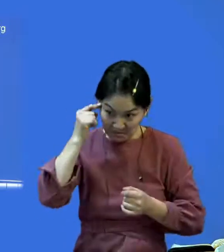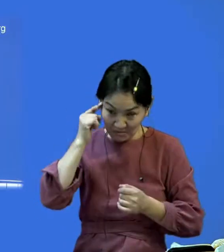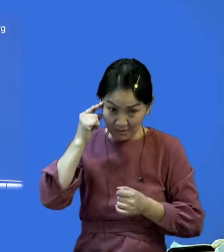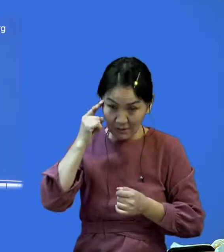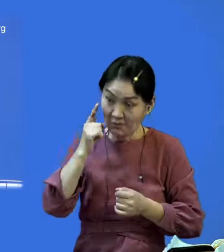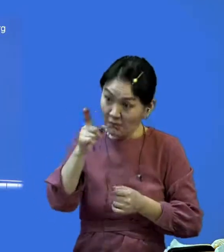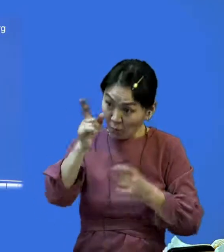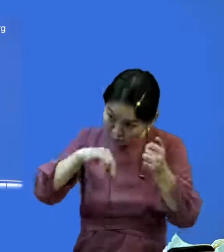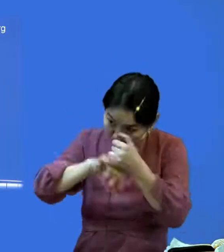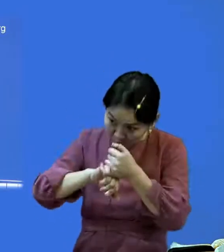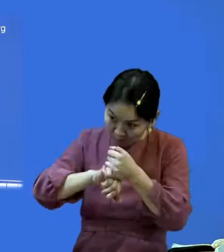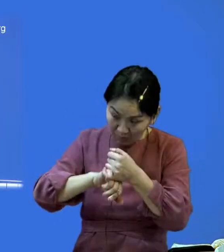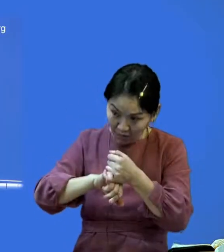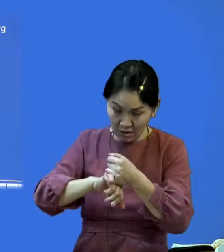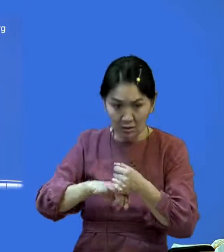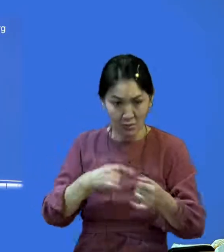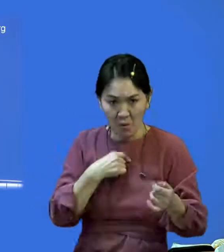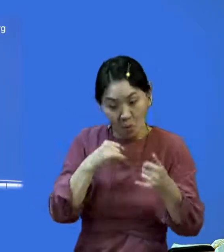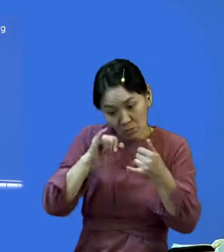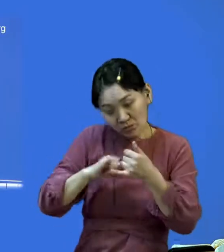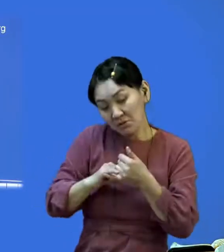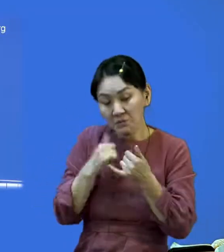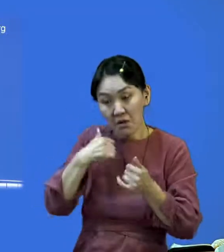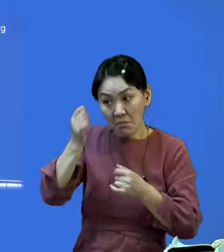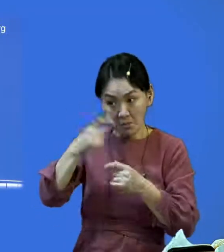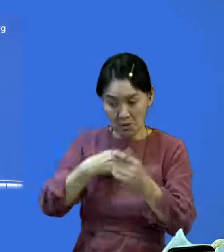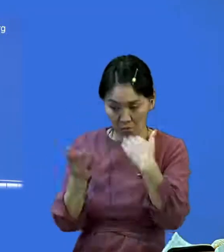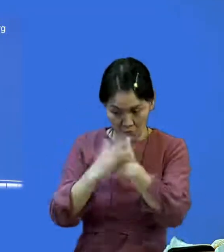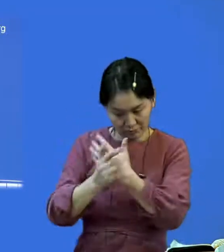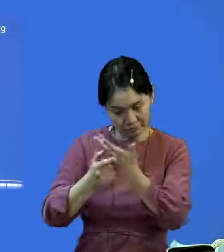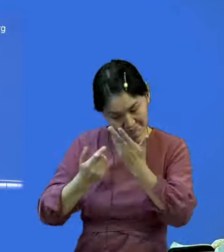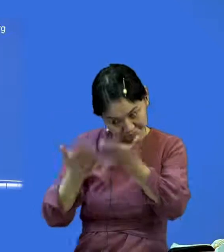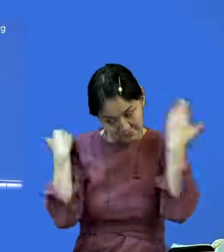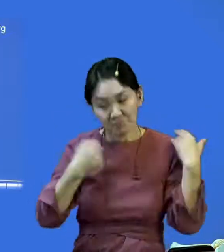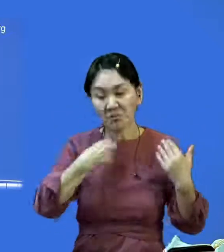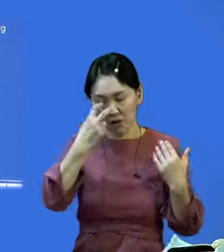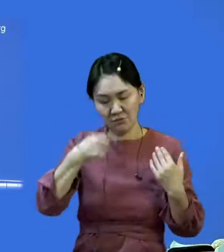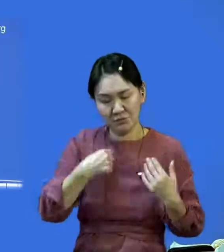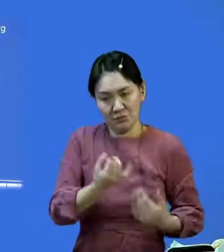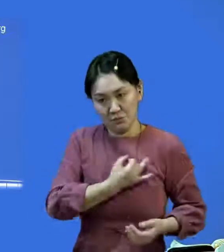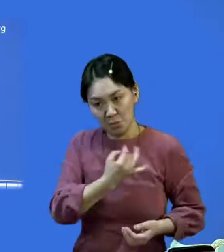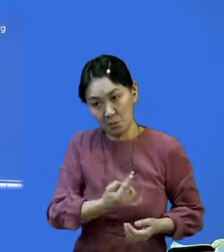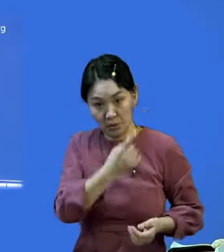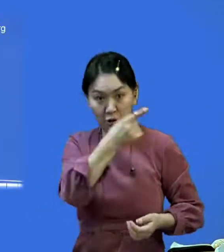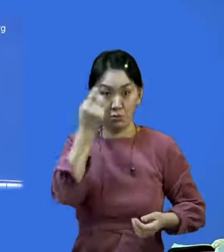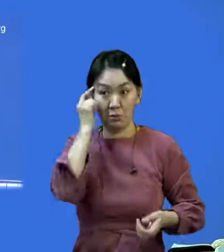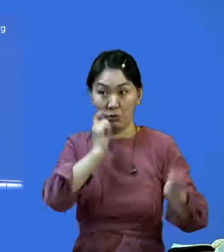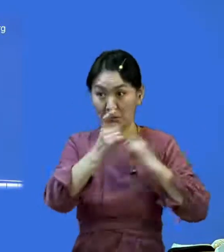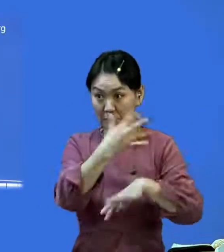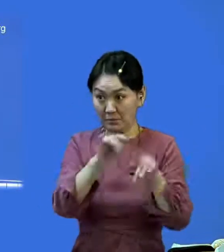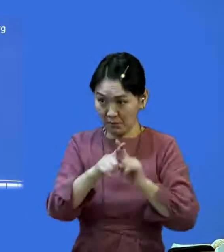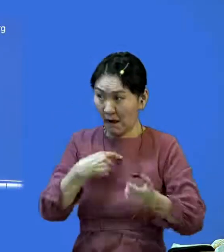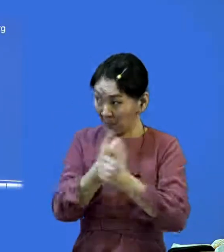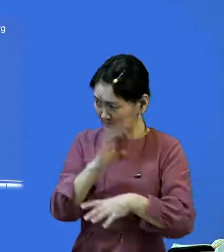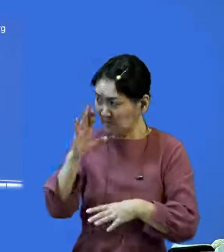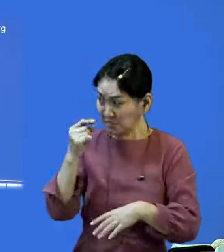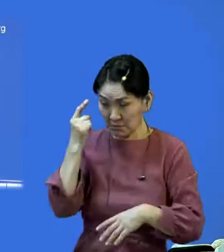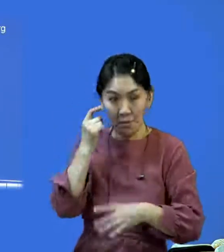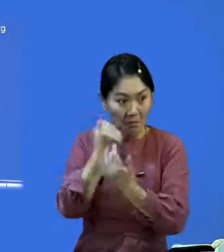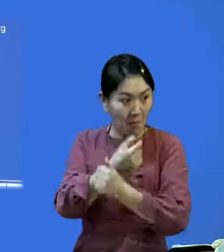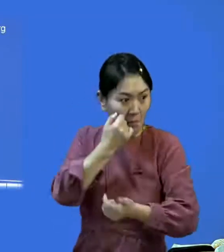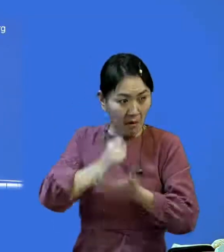мэдэхгүй уучраас тэгээд байгаа байхгүй юу? Гим нүглээ уучлууллаа, зүвт боллоо. Үхсэн байсан сүнс амиллаа,